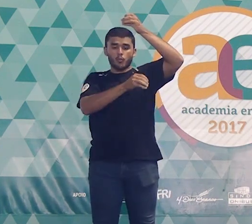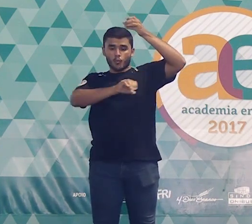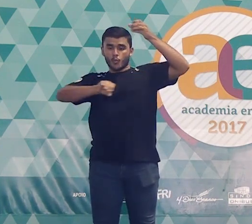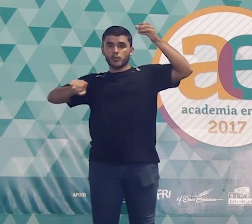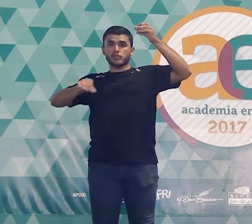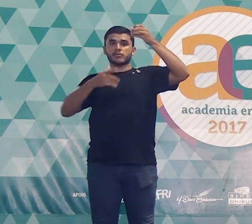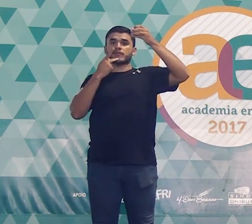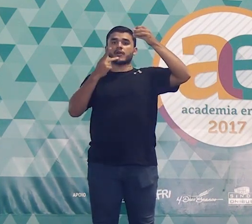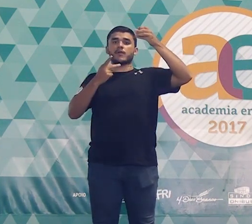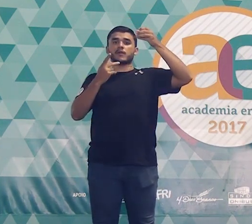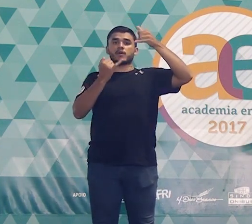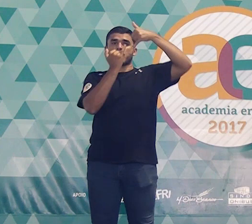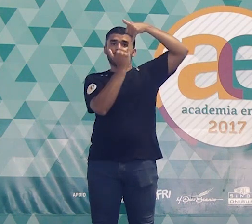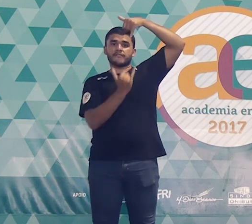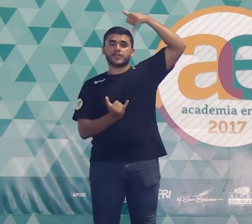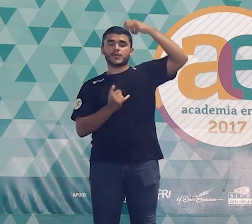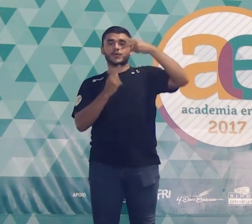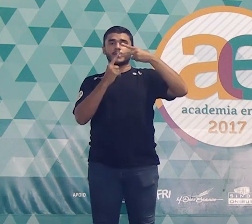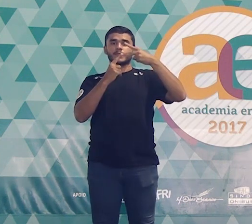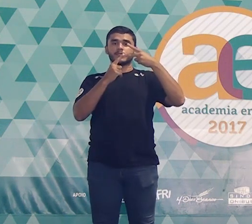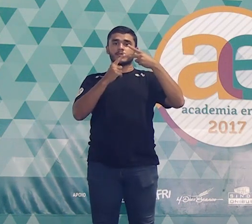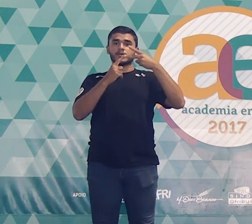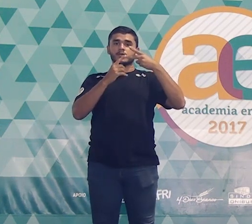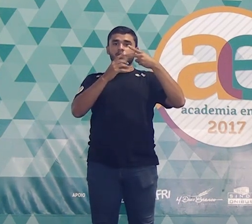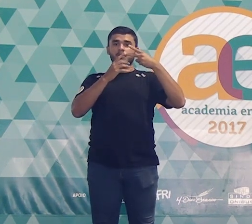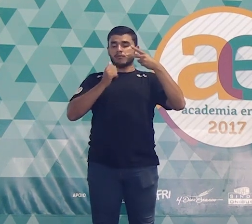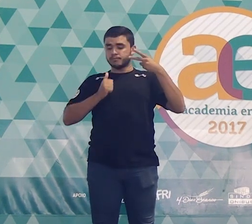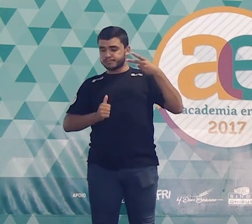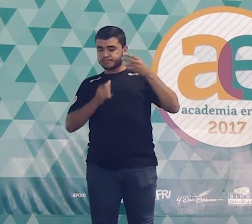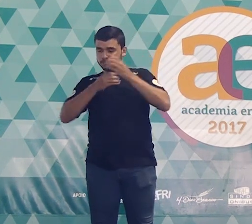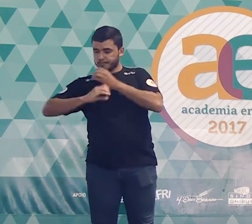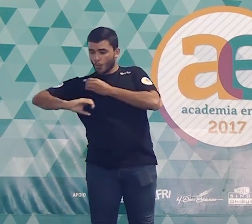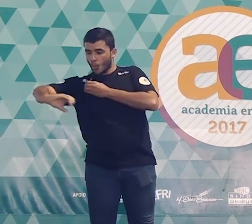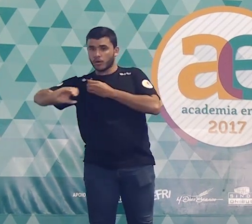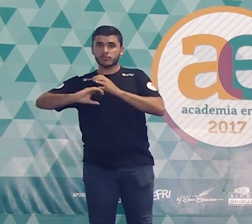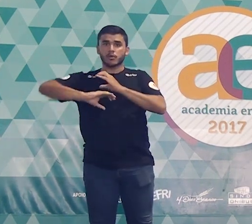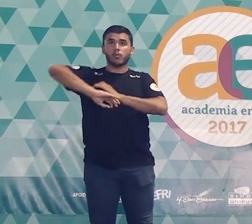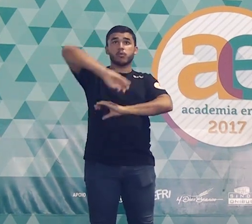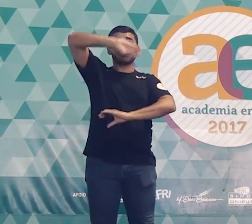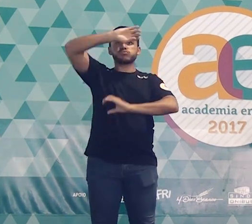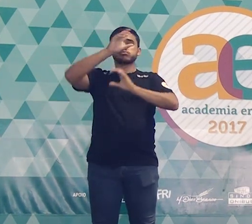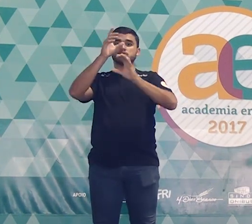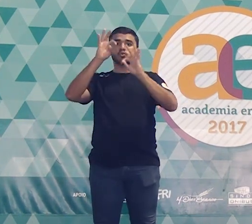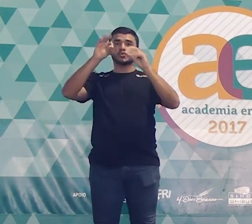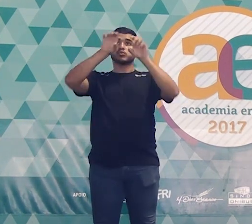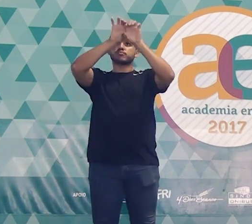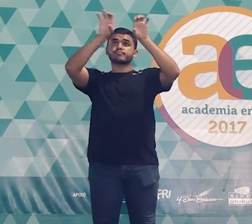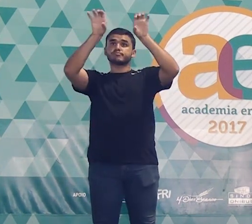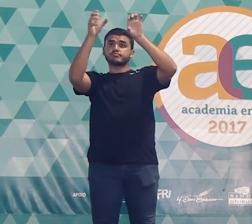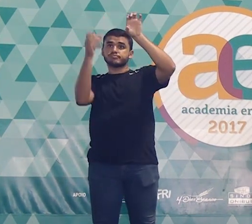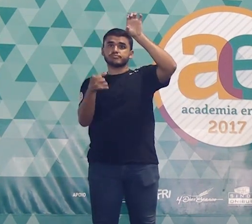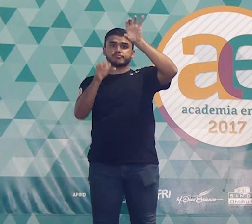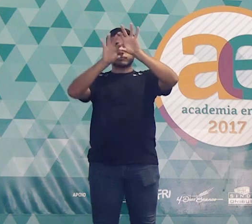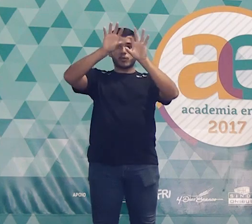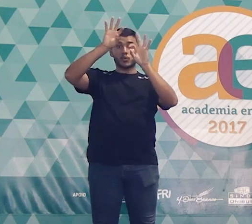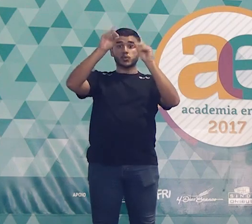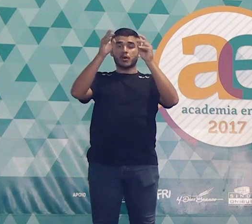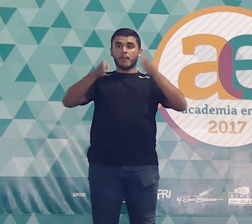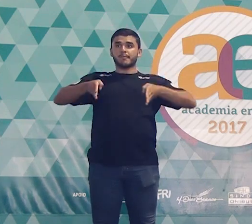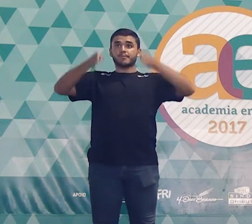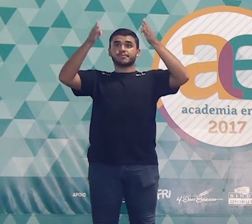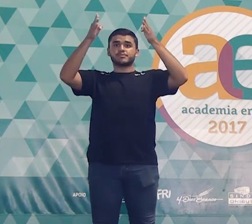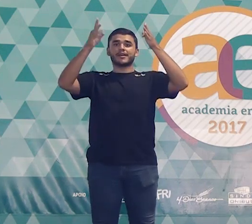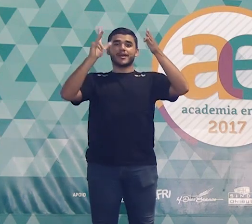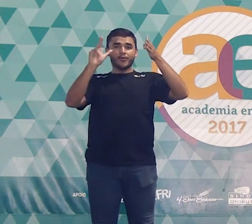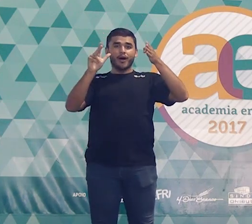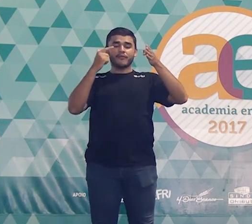certo? Internet, telefone, toda essa rede de canos, encanamentos que você tem numa edificação, seria